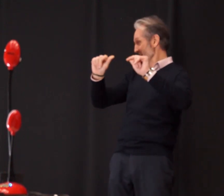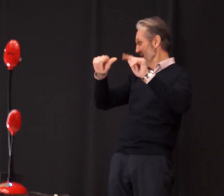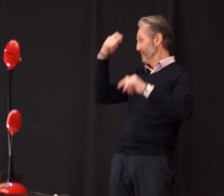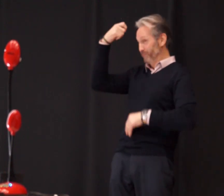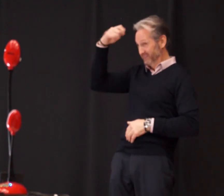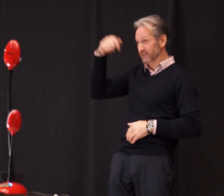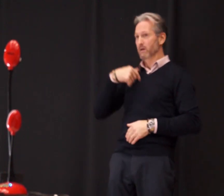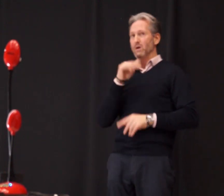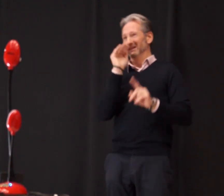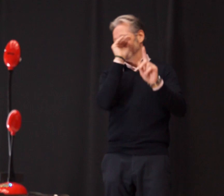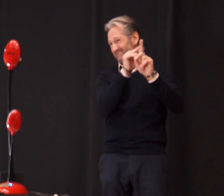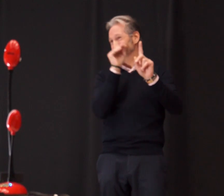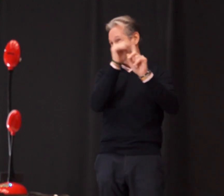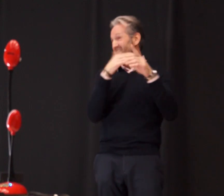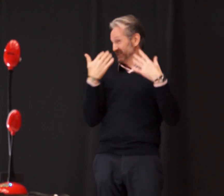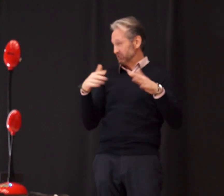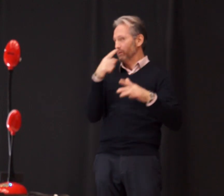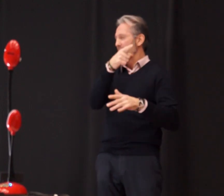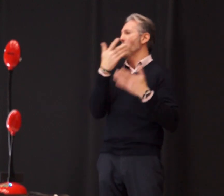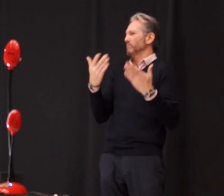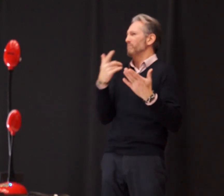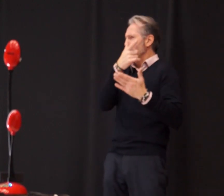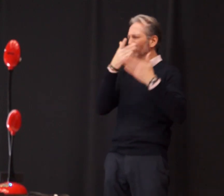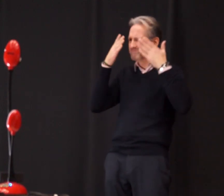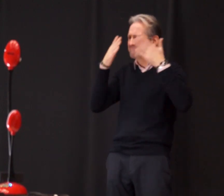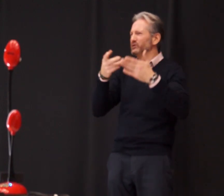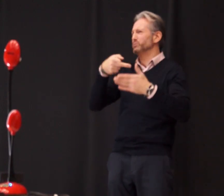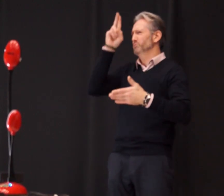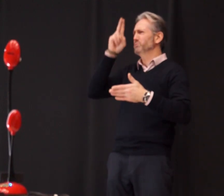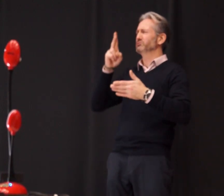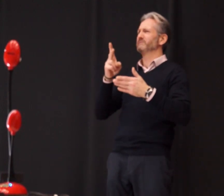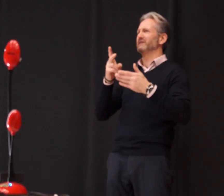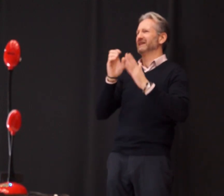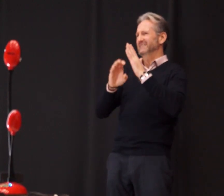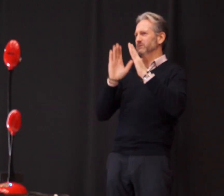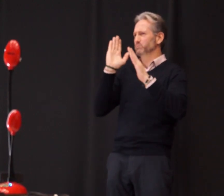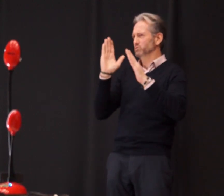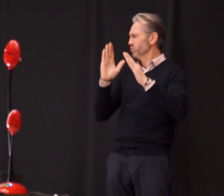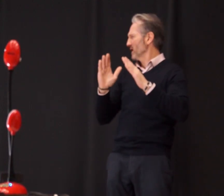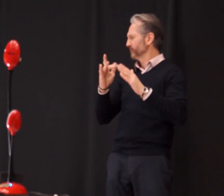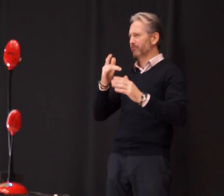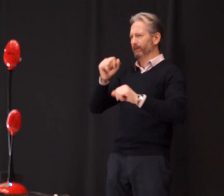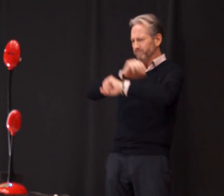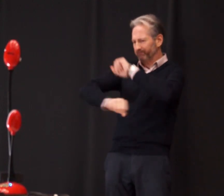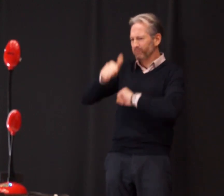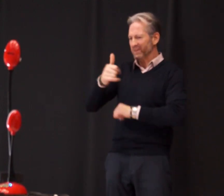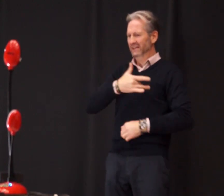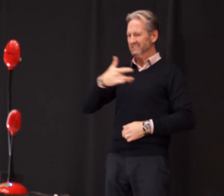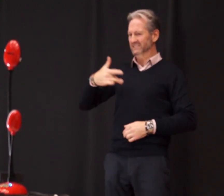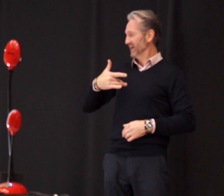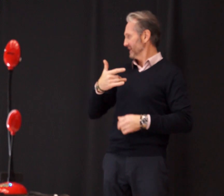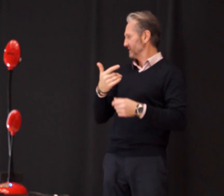Lydie Candelias, la nouvelle présidente d'IRIS, on a continué ce travail de sollicitation.